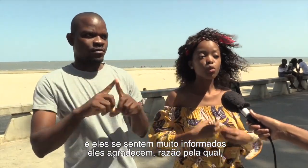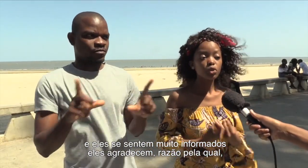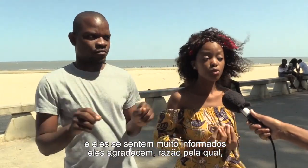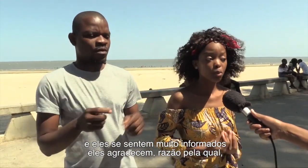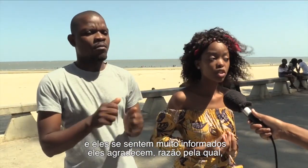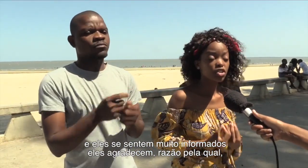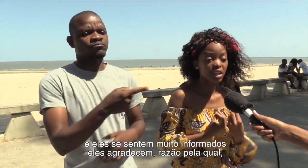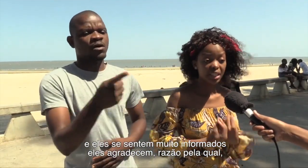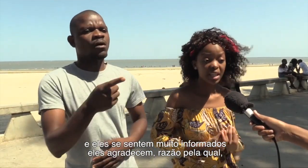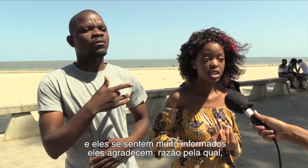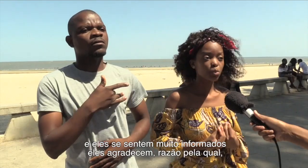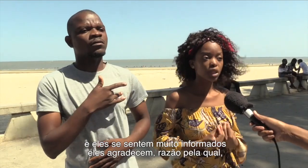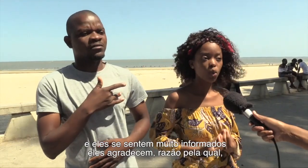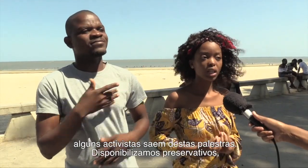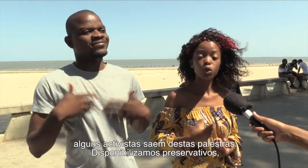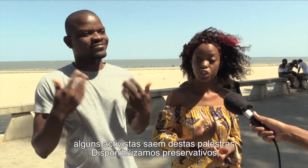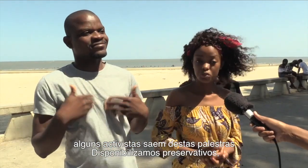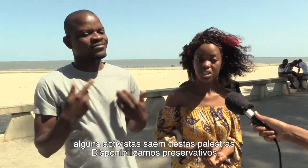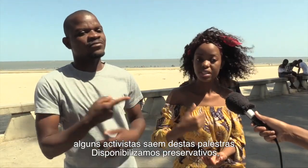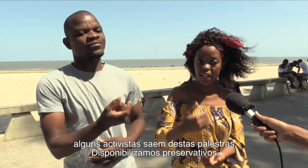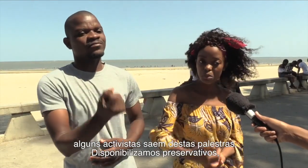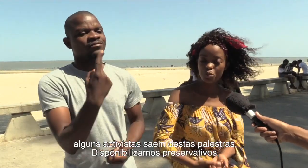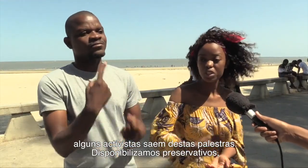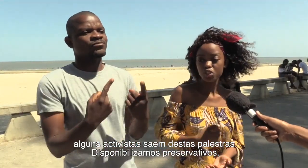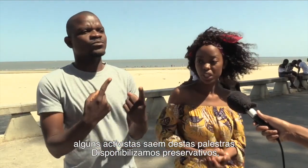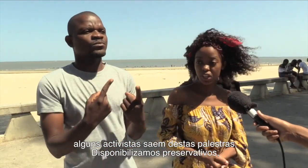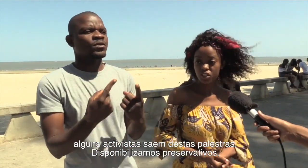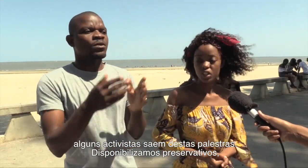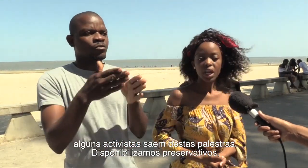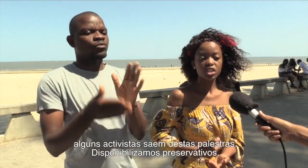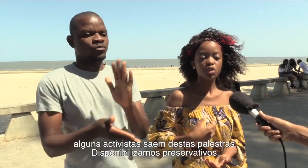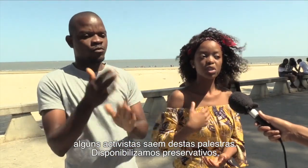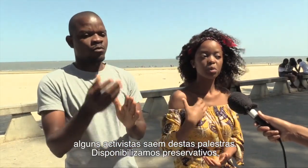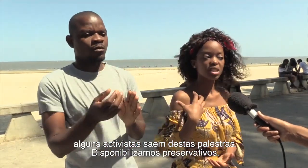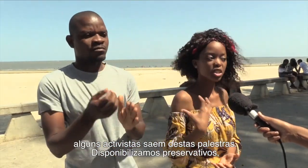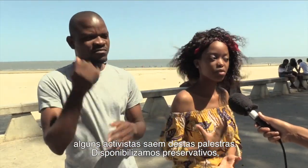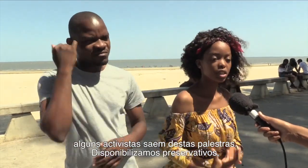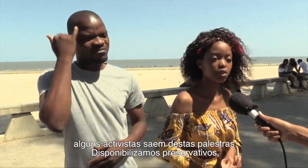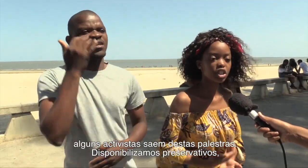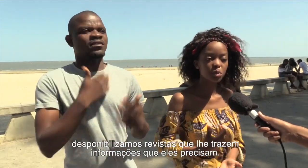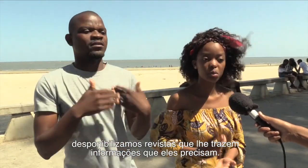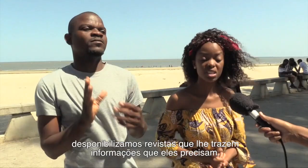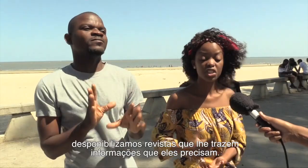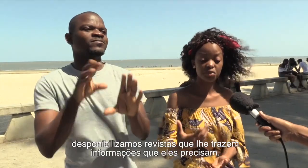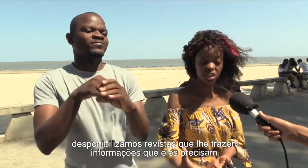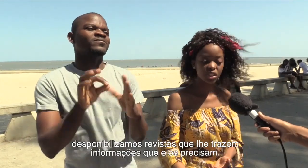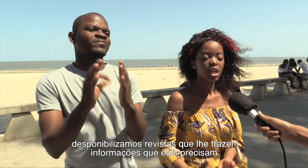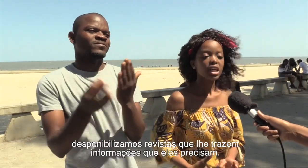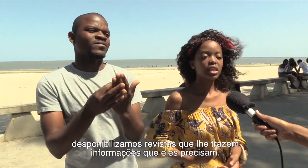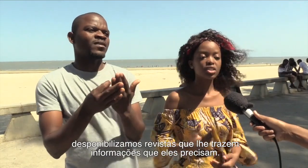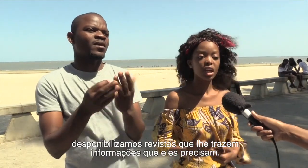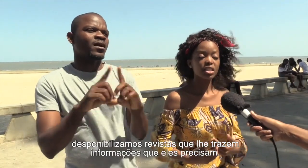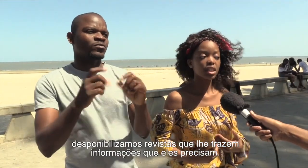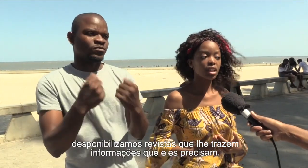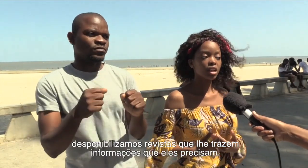muito informados e eles agradecem. razão pela qual alguns ativistas saem mesmo dessas palestras. A gente disponibiliza os preservativos, a disponibiliza as entrevistas